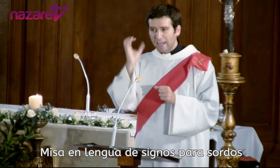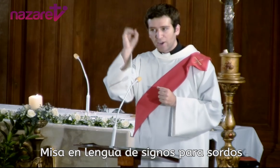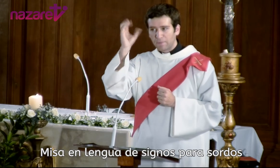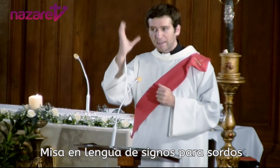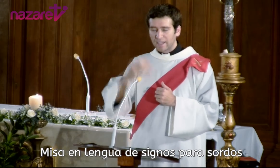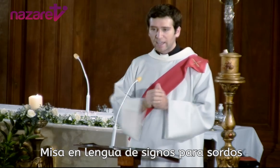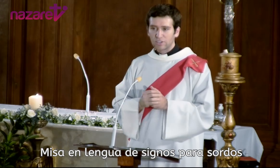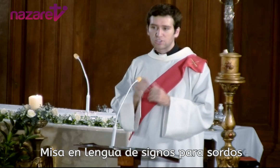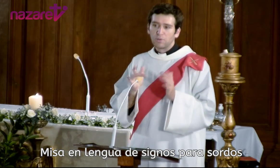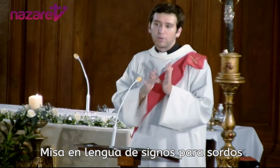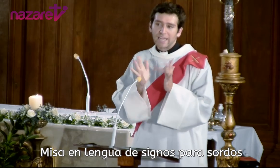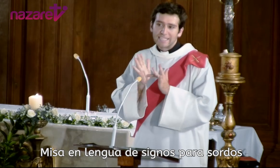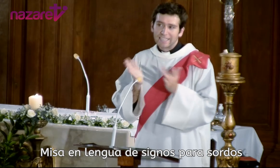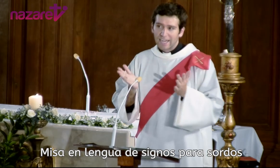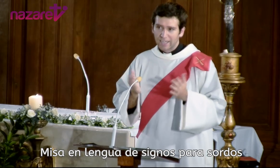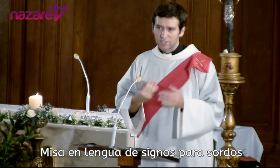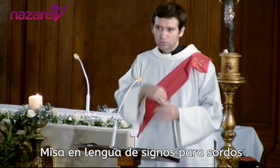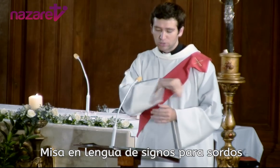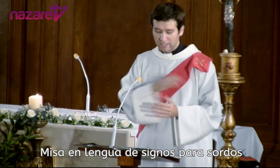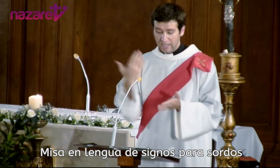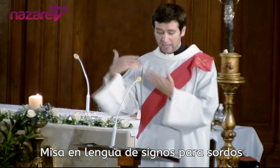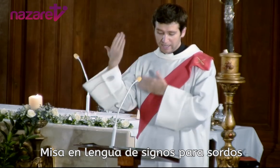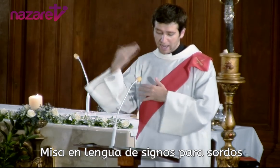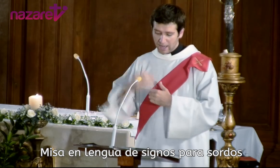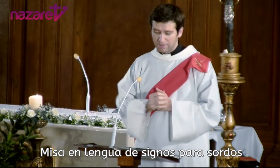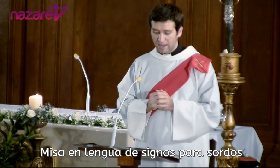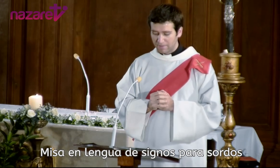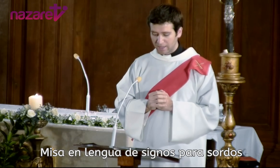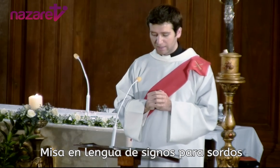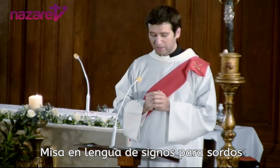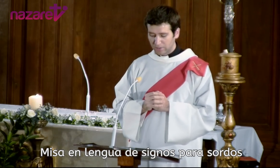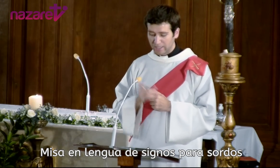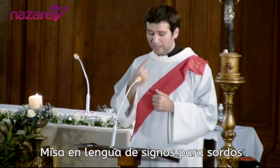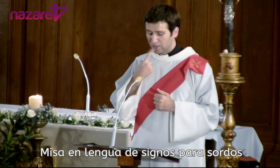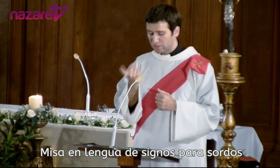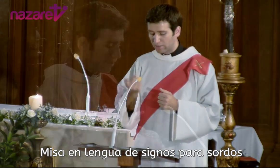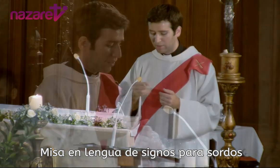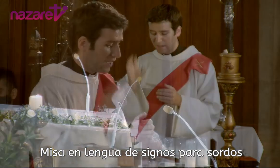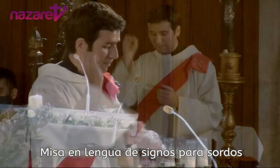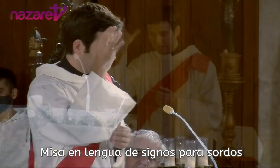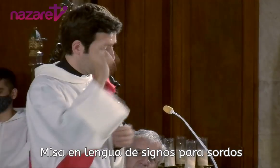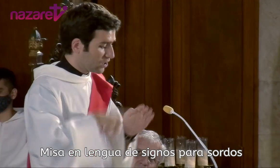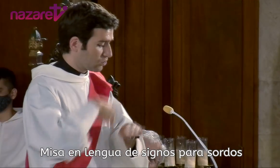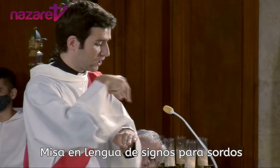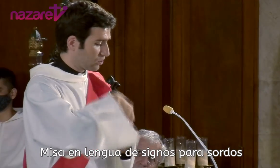no prediquen sobre ese tal Jesús que ya había fallecido y que ellos anunciaban su